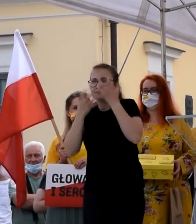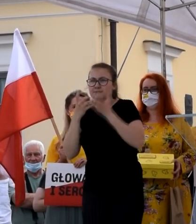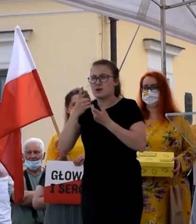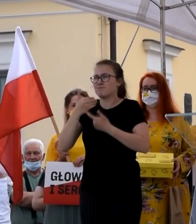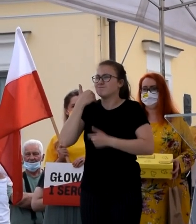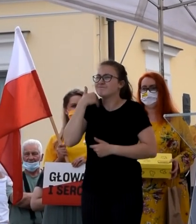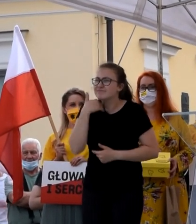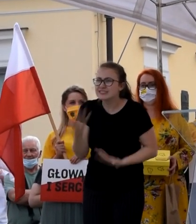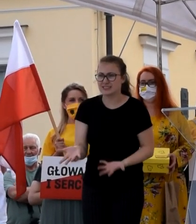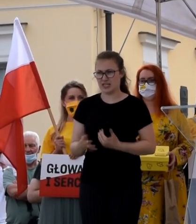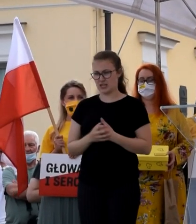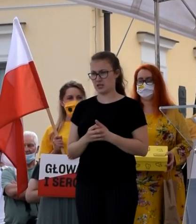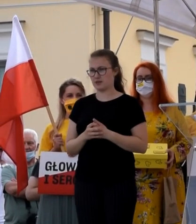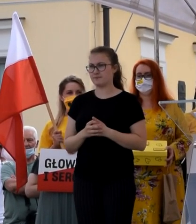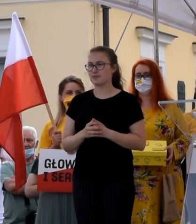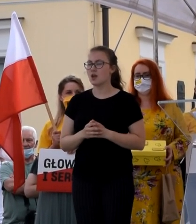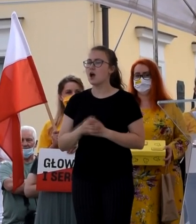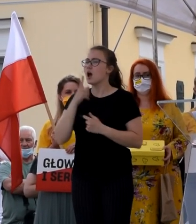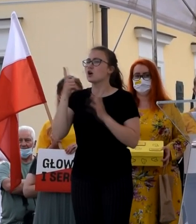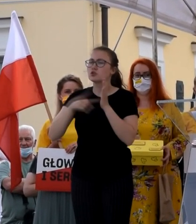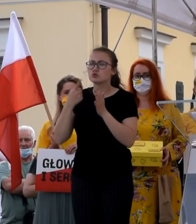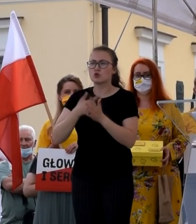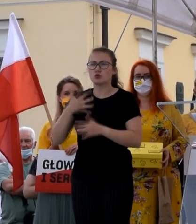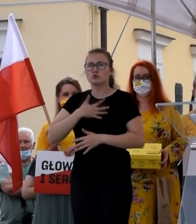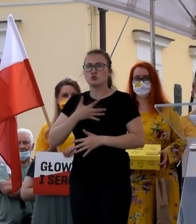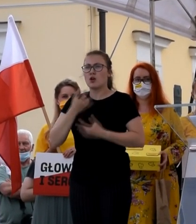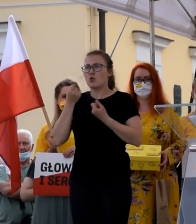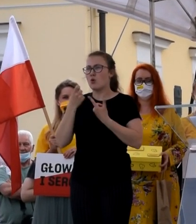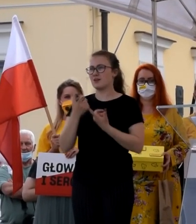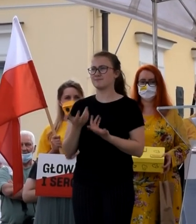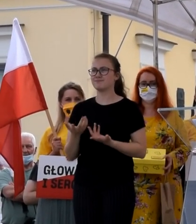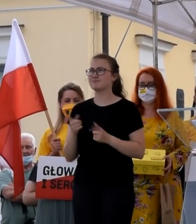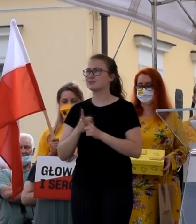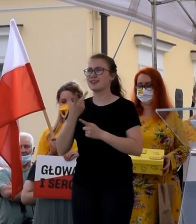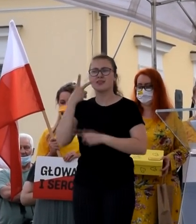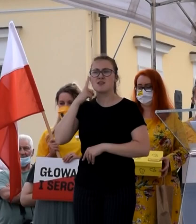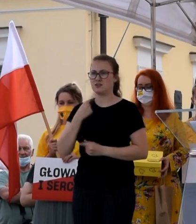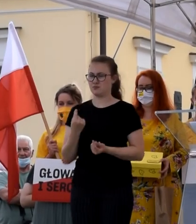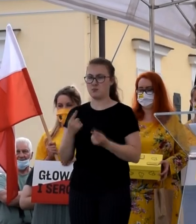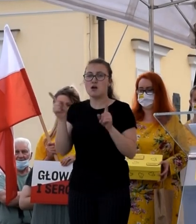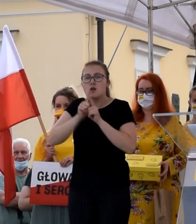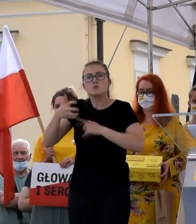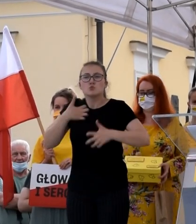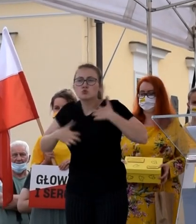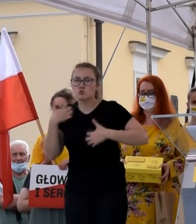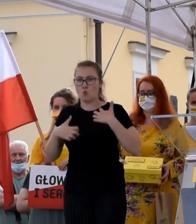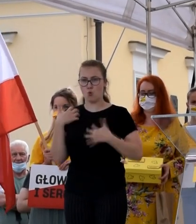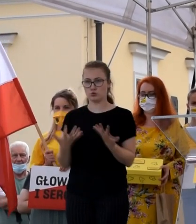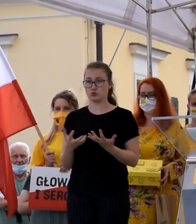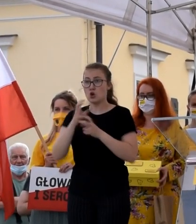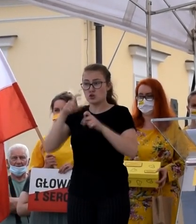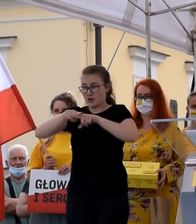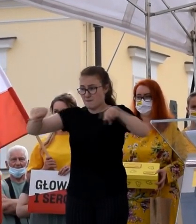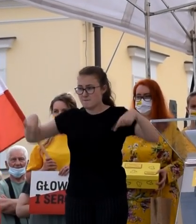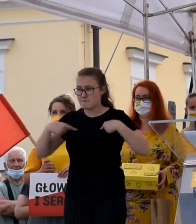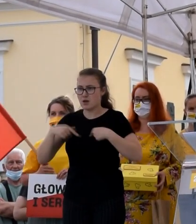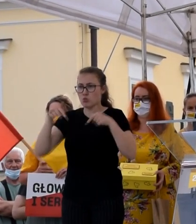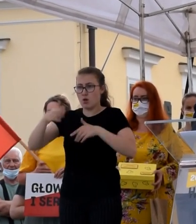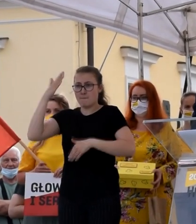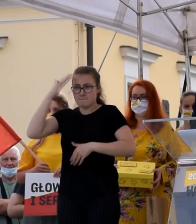ale najczęściej niesmak albo złość. Czy my, obywatele